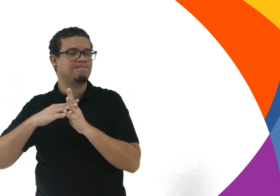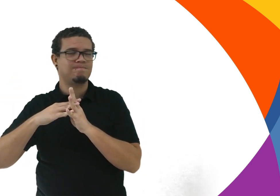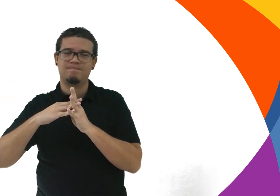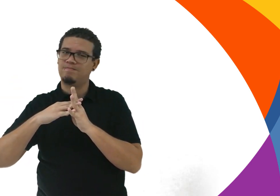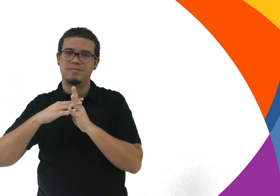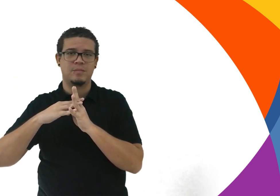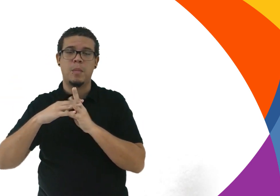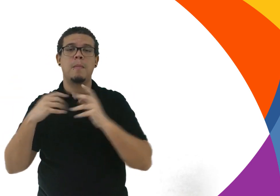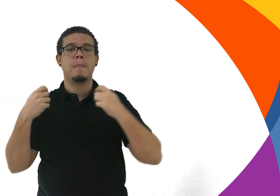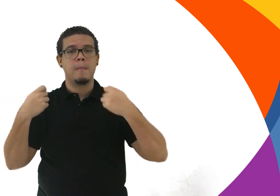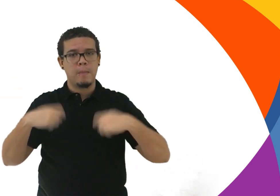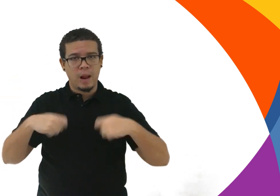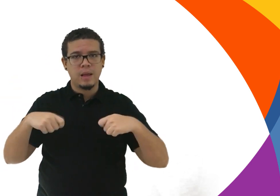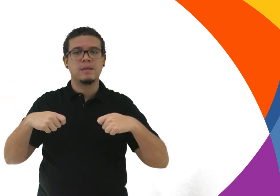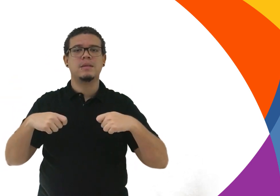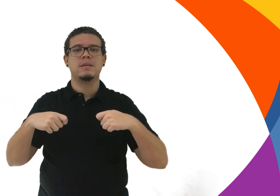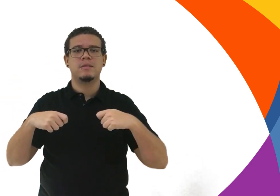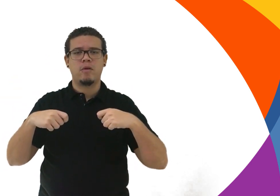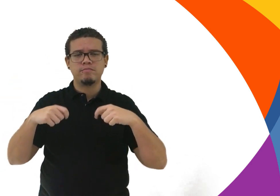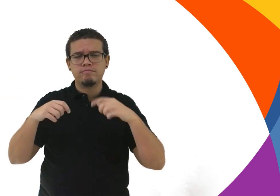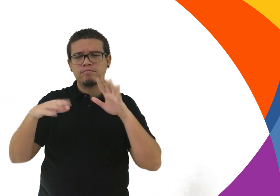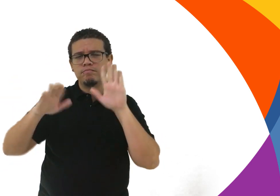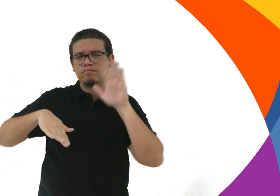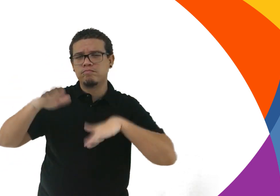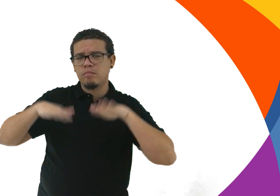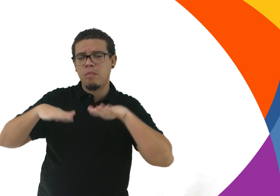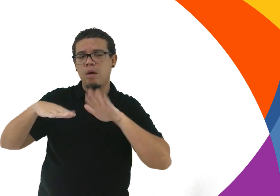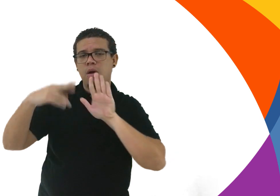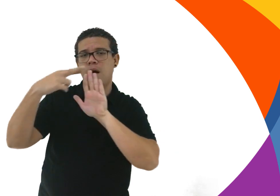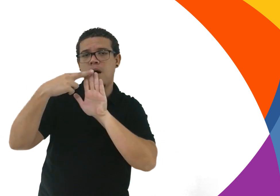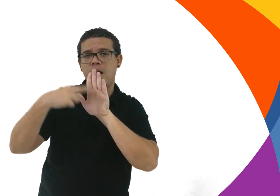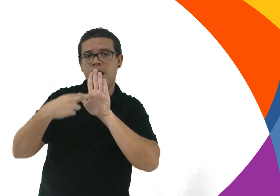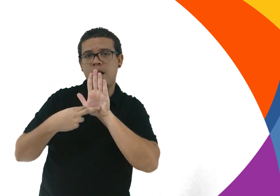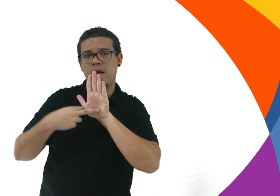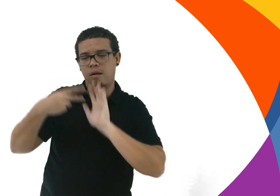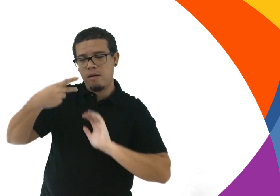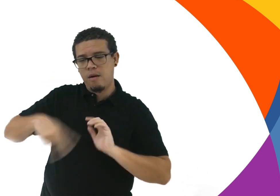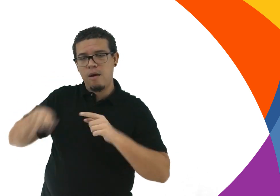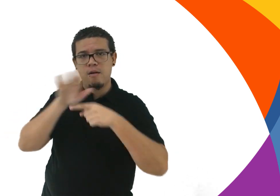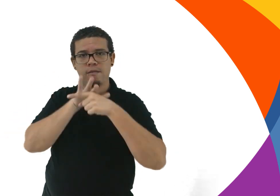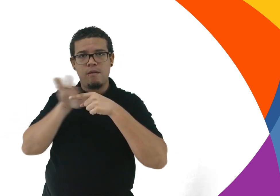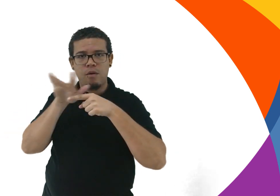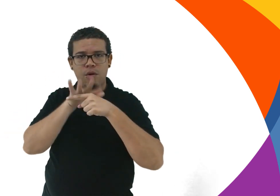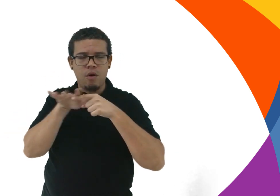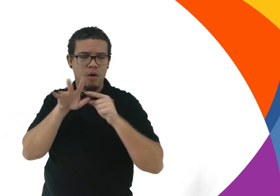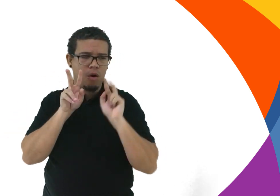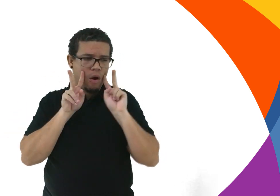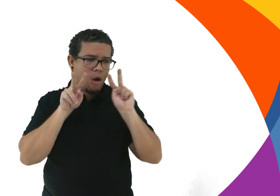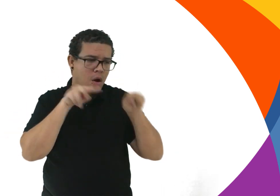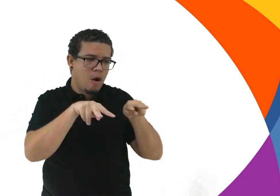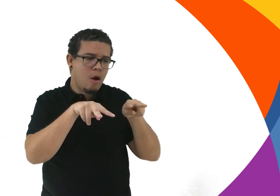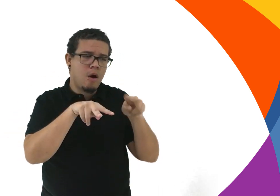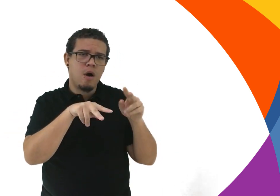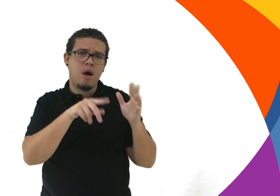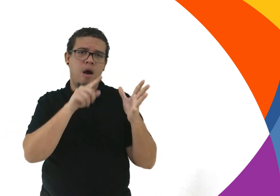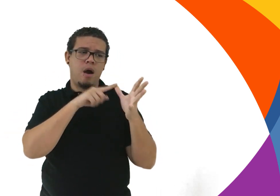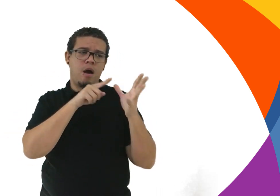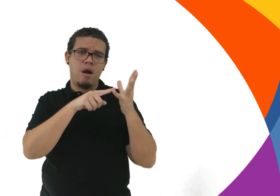é possível, né? Para isso é o estudo da fonologia. Existem regras, né? Então eu preciso olhar a regra,